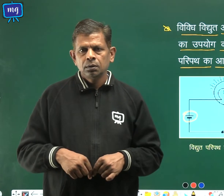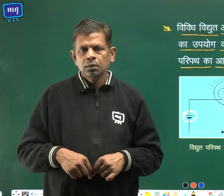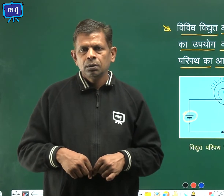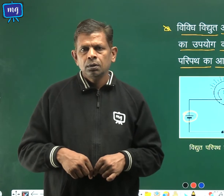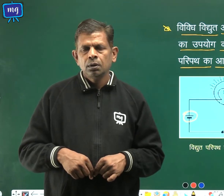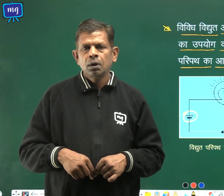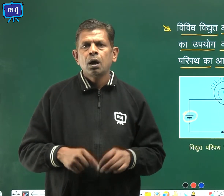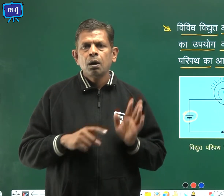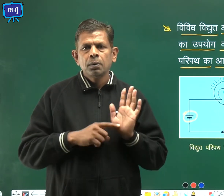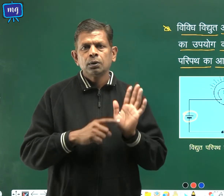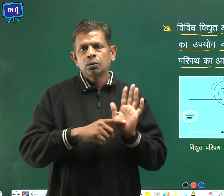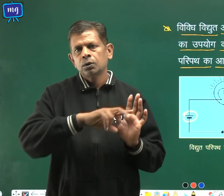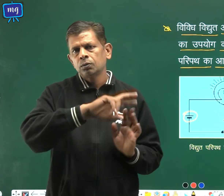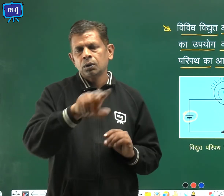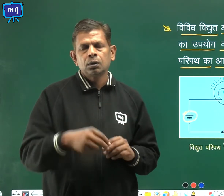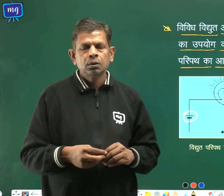प्रतीकों के द्वारा